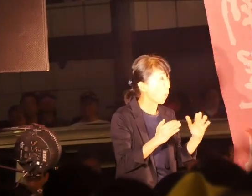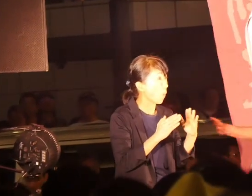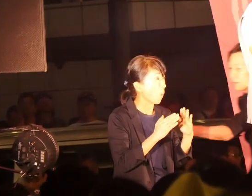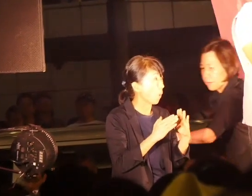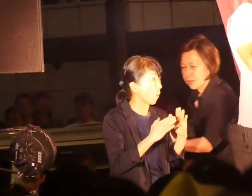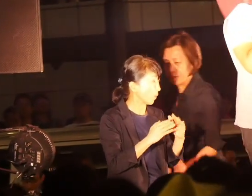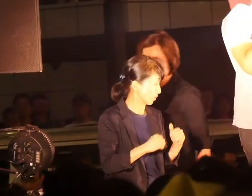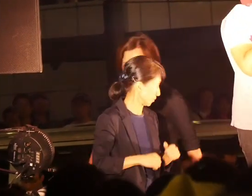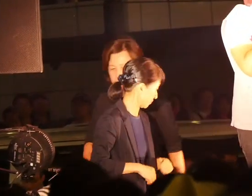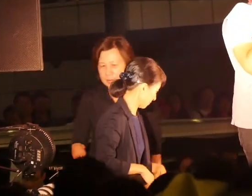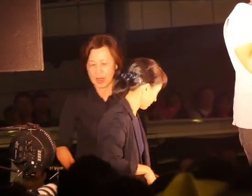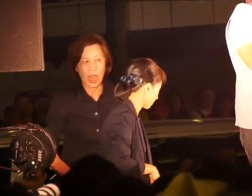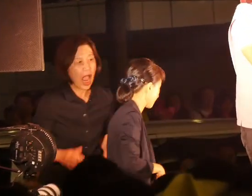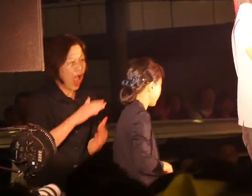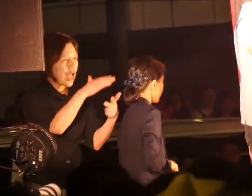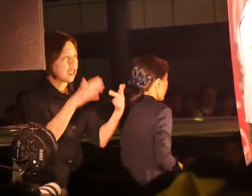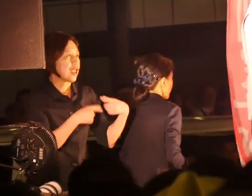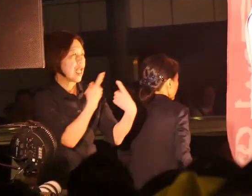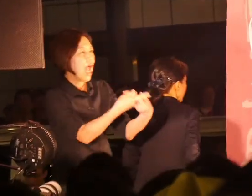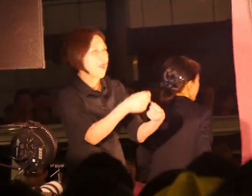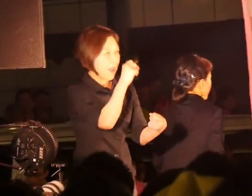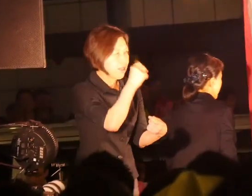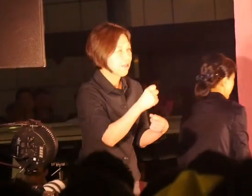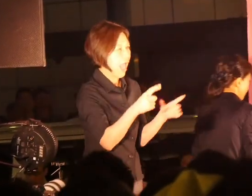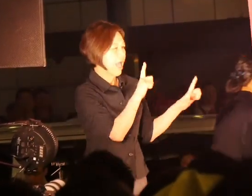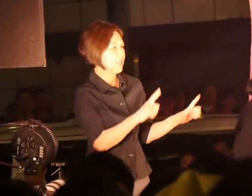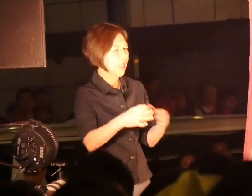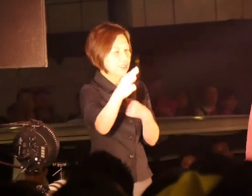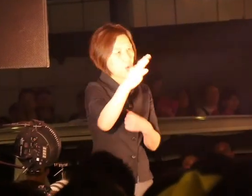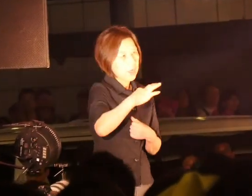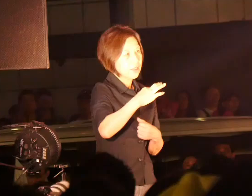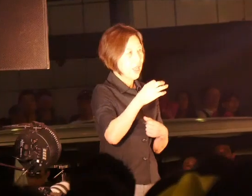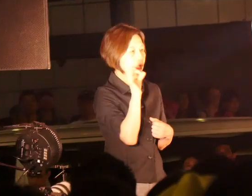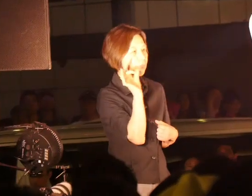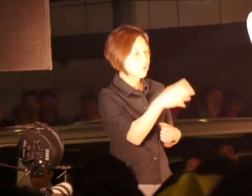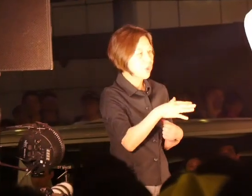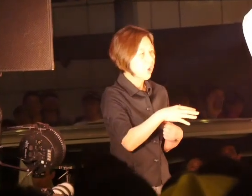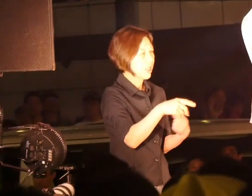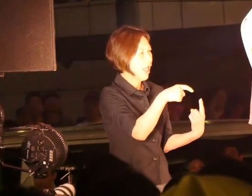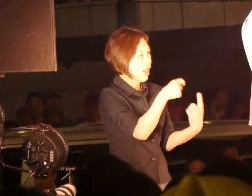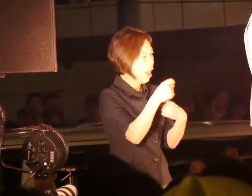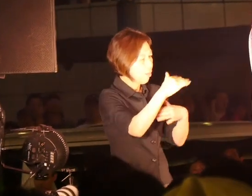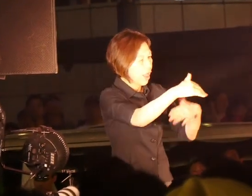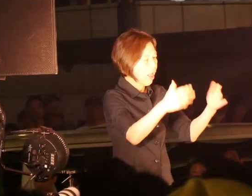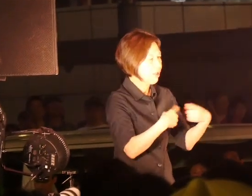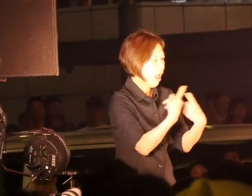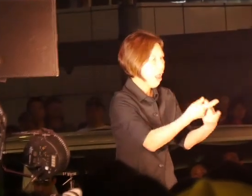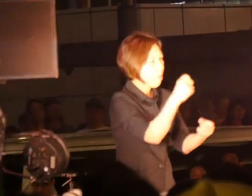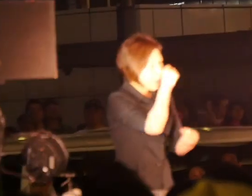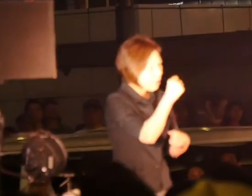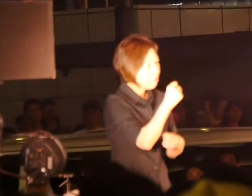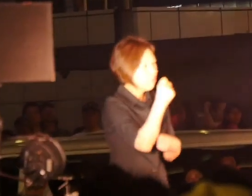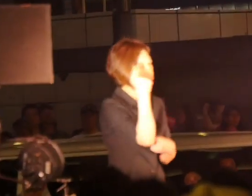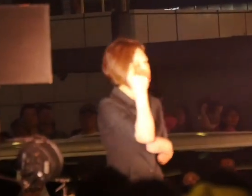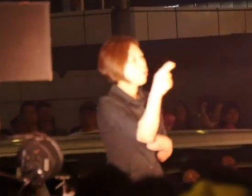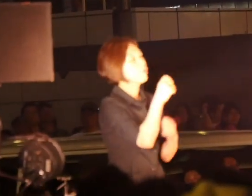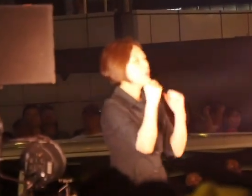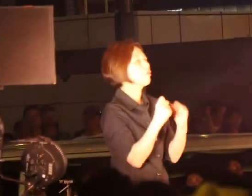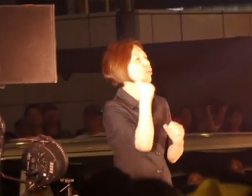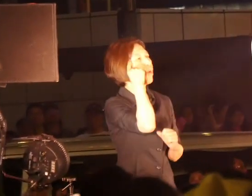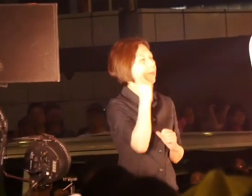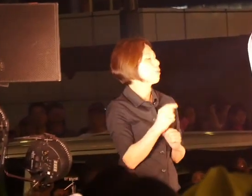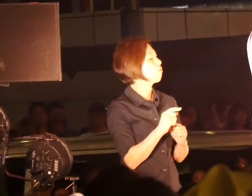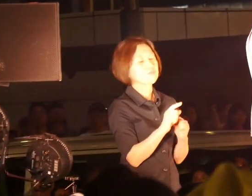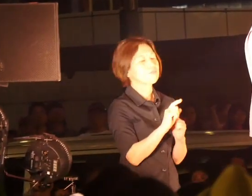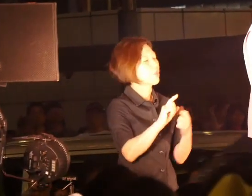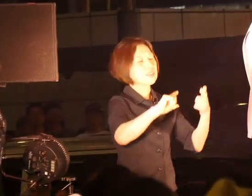だったら施設入ればいいやん、生活保護受けて無料定額宿泊所でも入ればいい、そう思う方いらっしゃるかもしんない。でもと